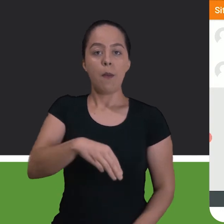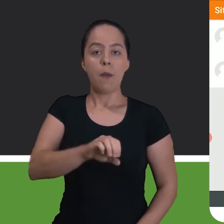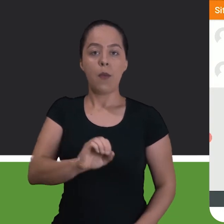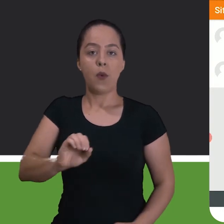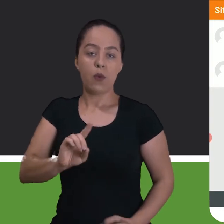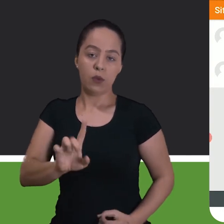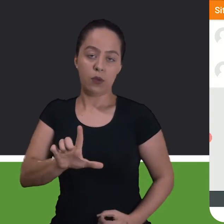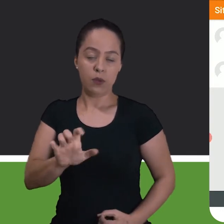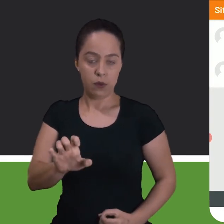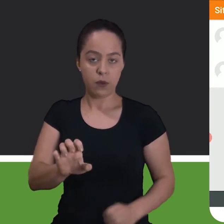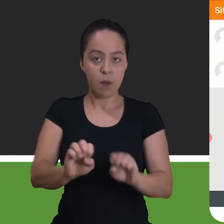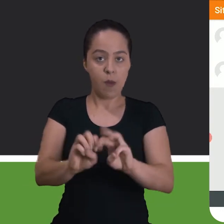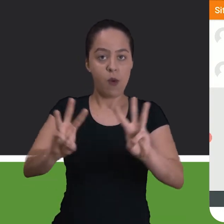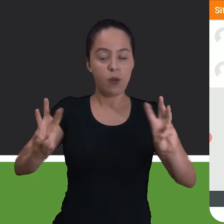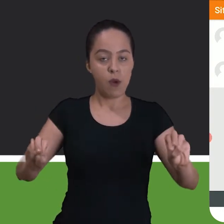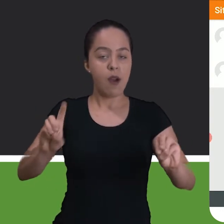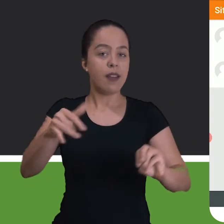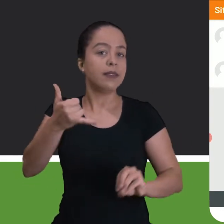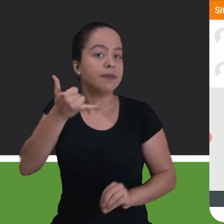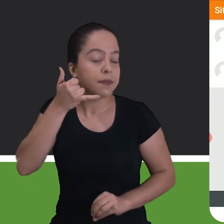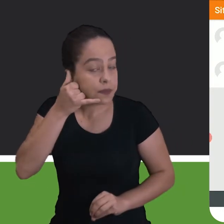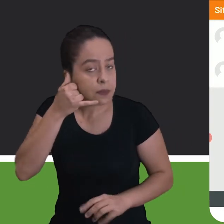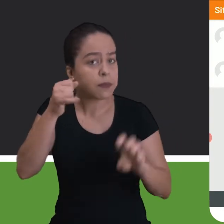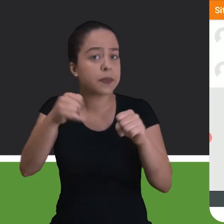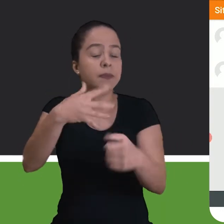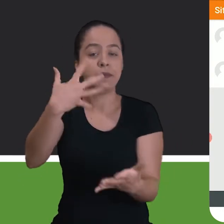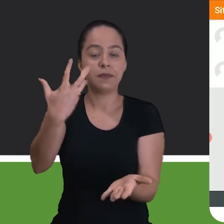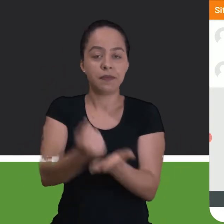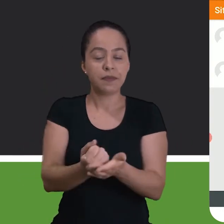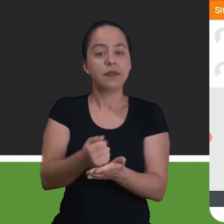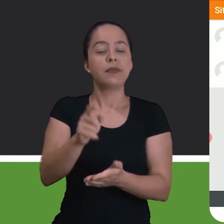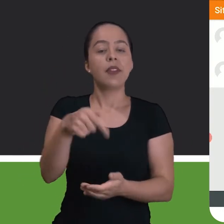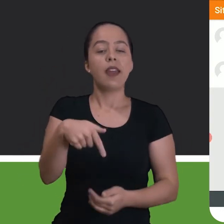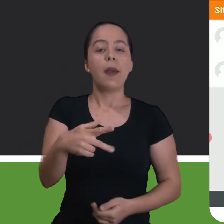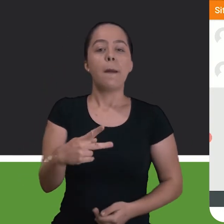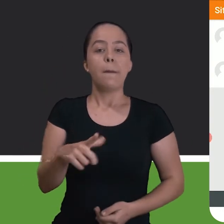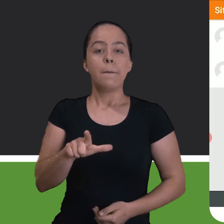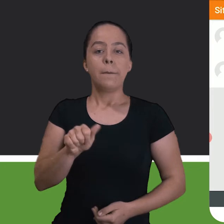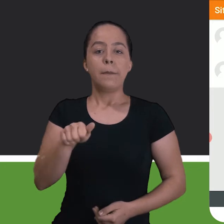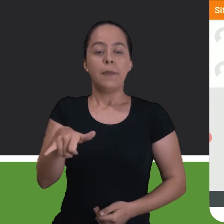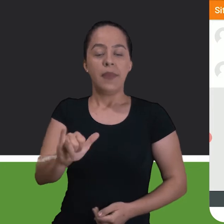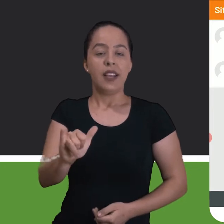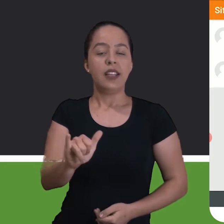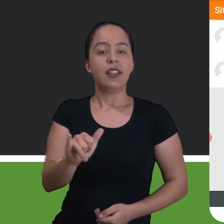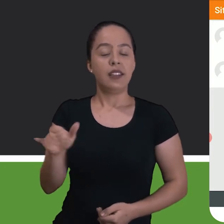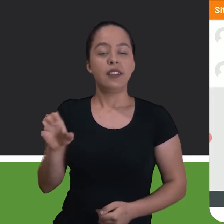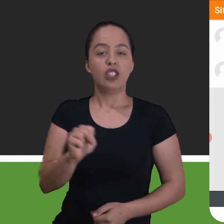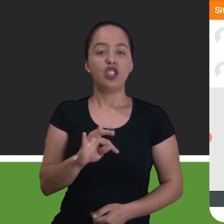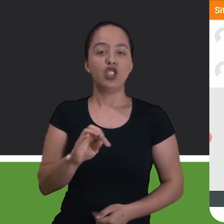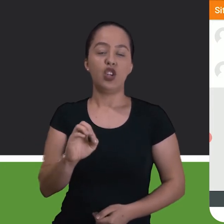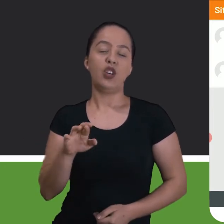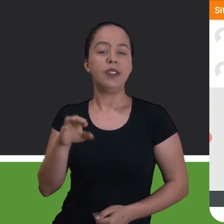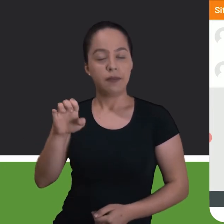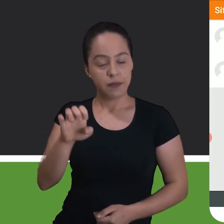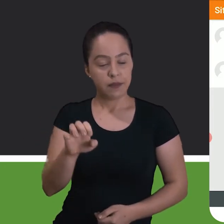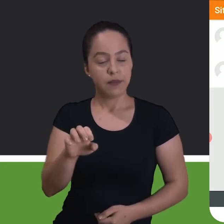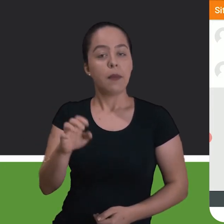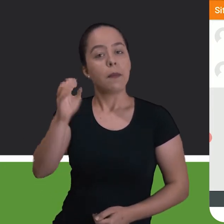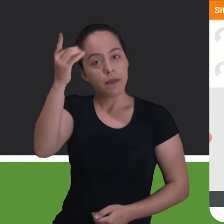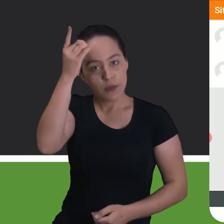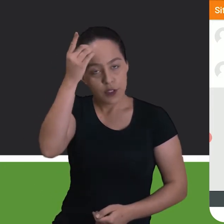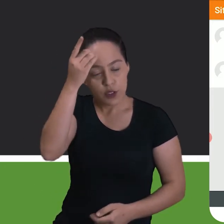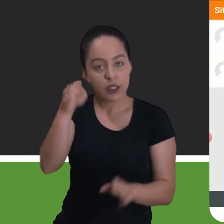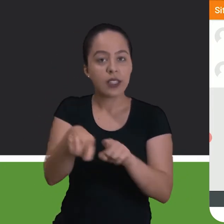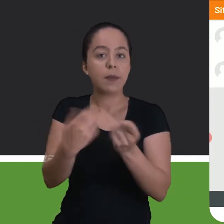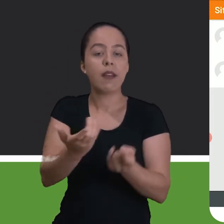moodle mobile se você não tem ainda você pode baixar tudo na play store como na apple store para iphone ou para android